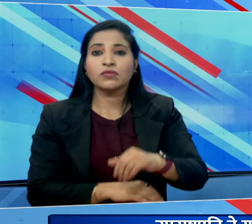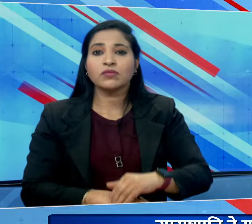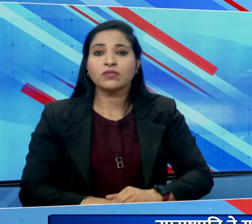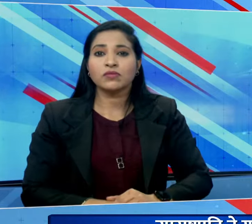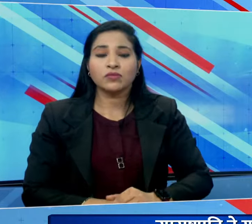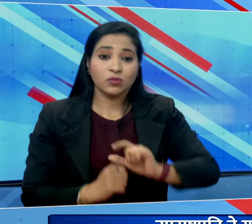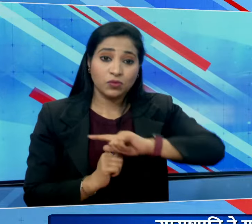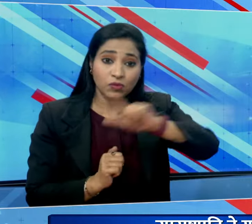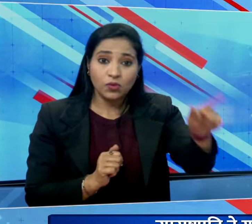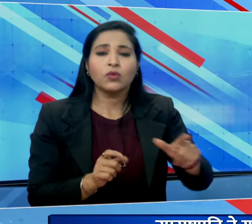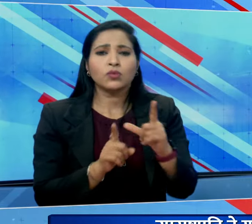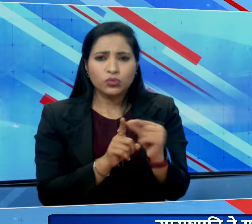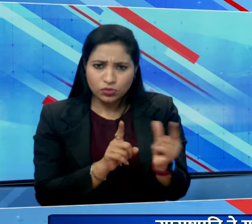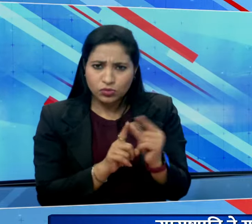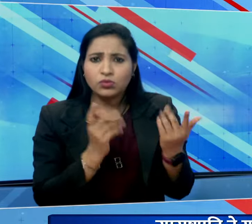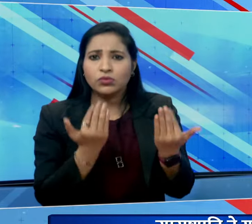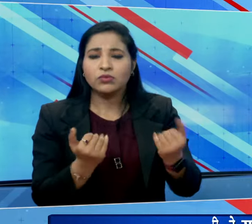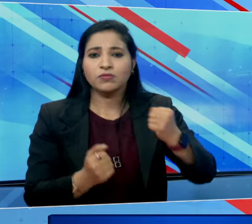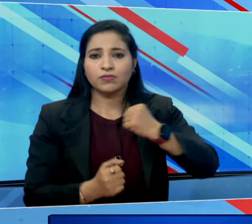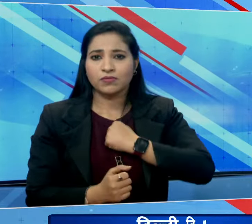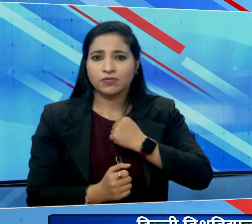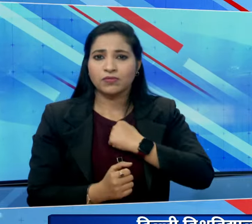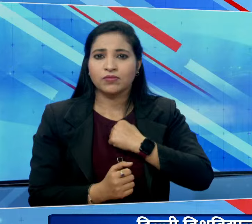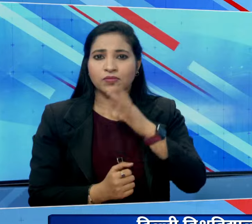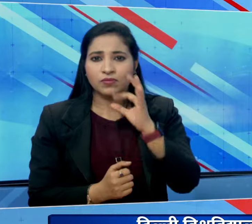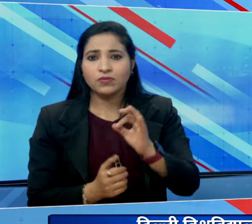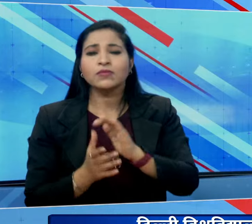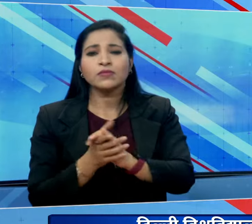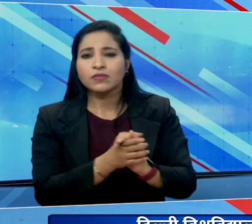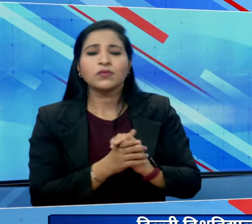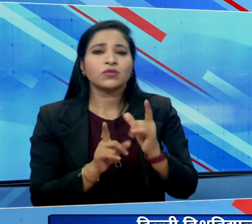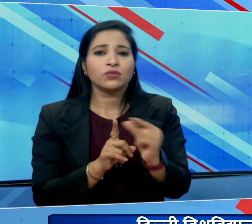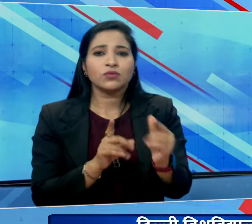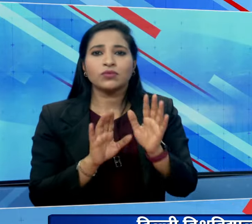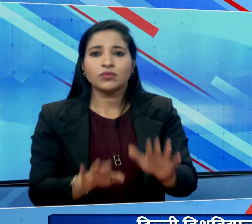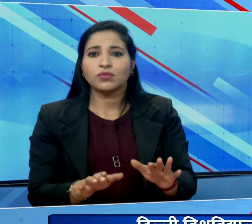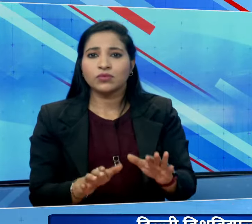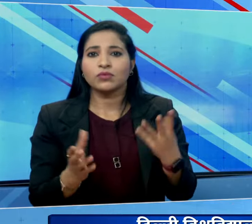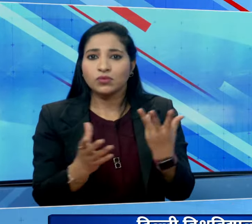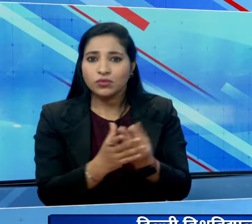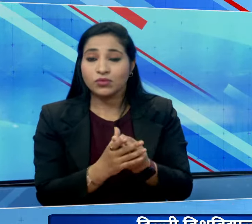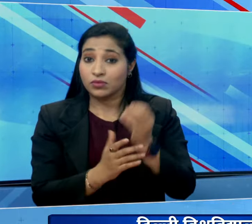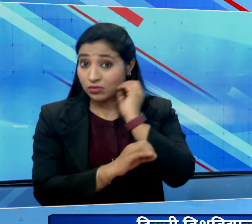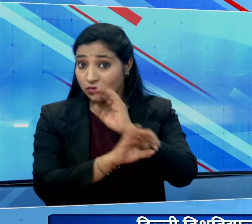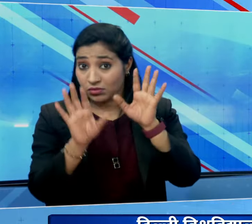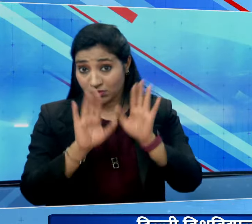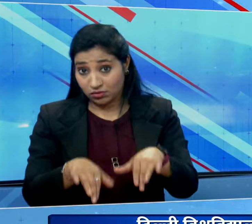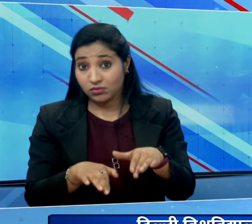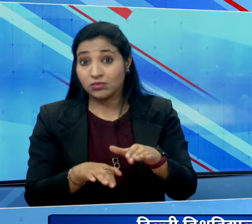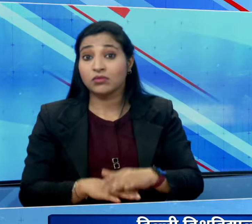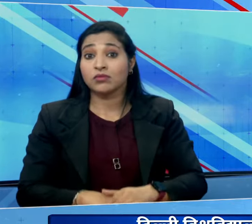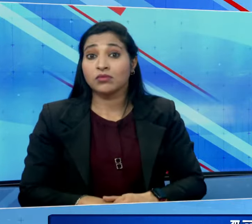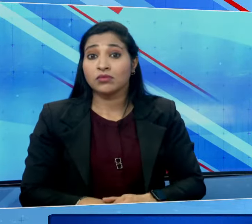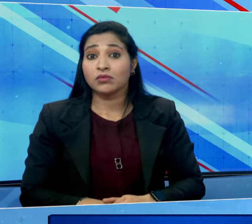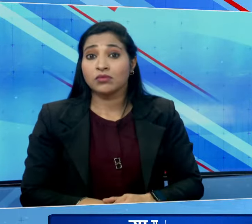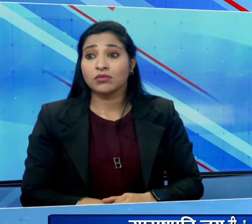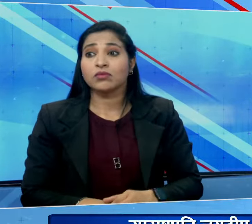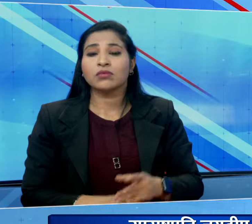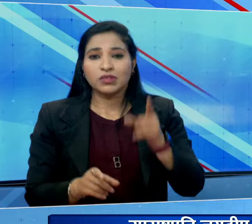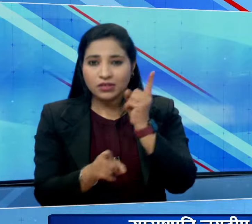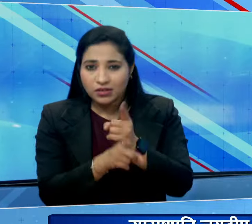ऑल ऑफ यू विल विटनेस माय यंग फ्रेंड बॉय एंड गर्ल्स सम ऑफ अस मे नॉट बी राउंड बट ट